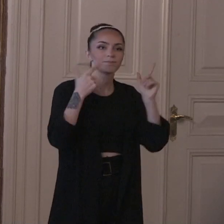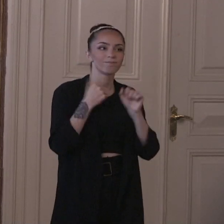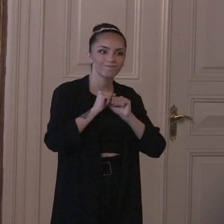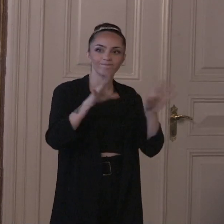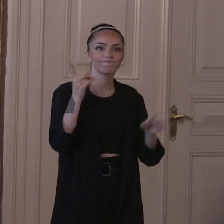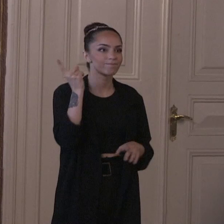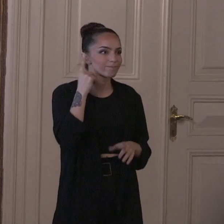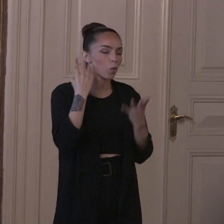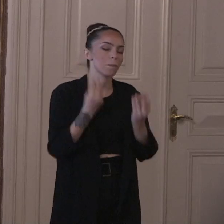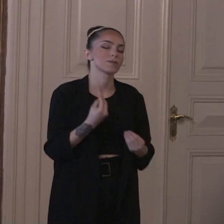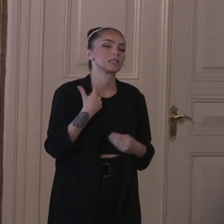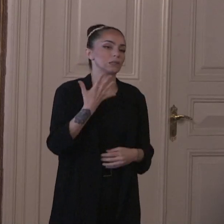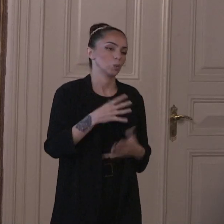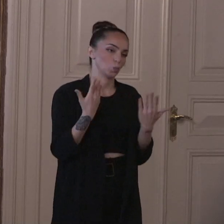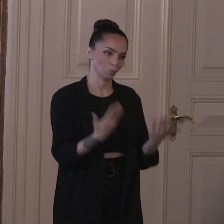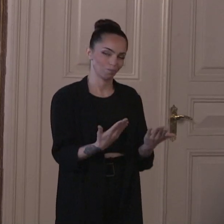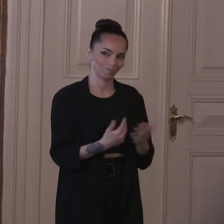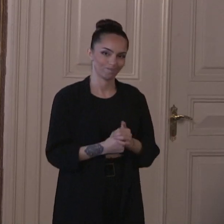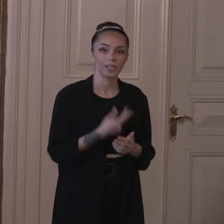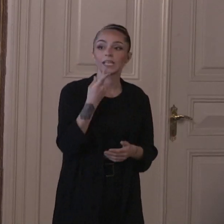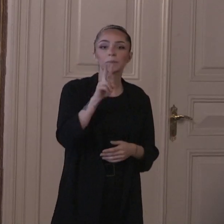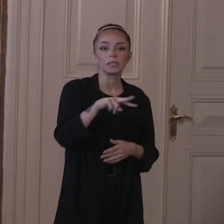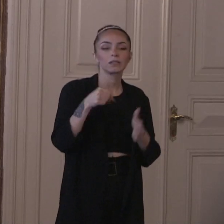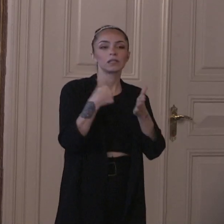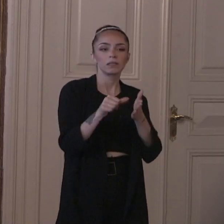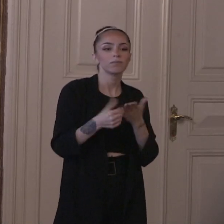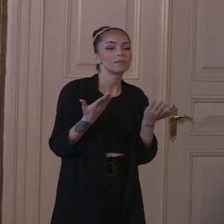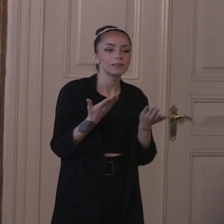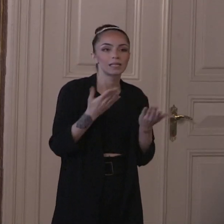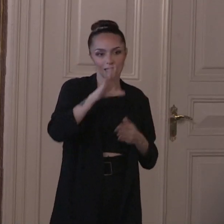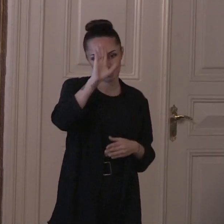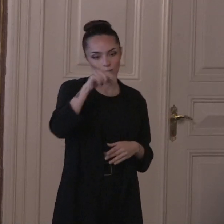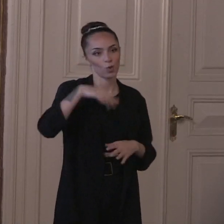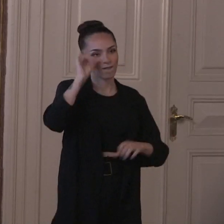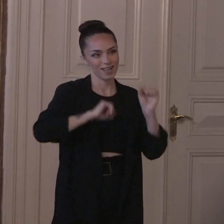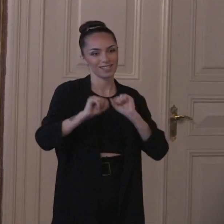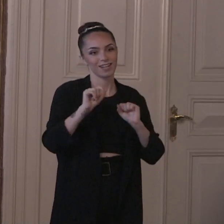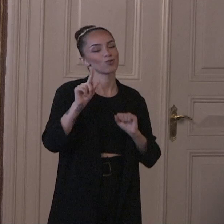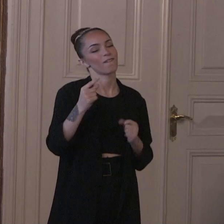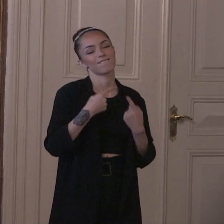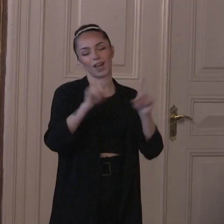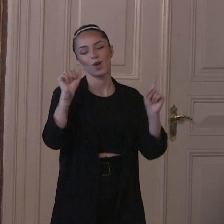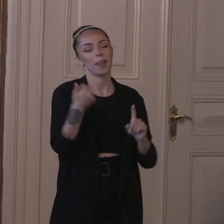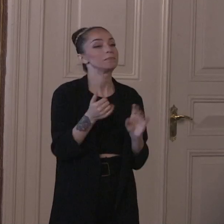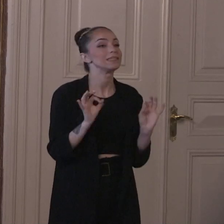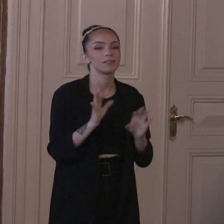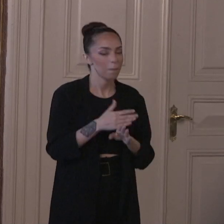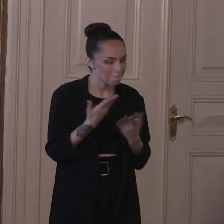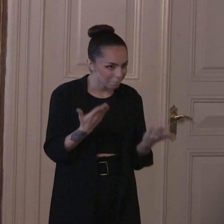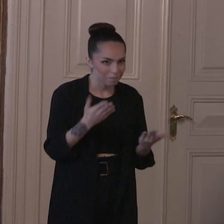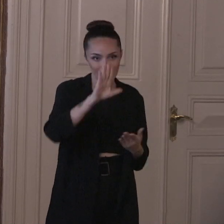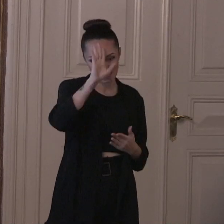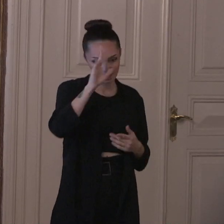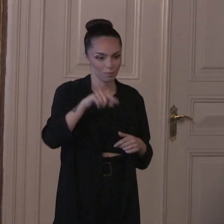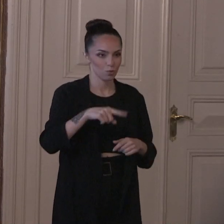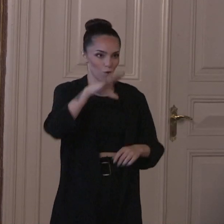amaçlıyoruz. 2022 yılı İstanbul Üniversitesi için farklı bir anlam taşıyor. Bu yıl İstanbul Üniversitesi Engelliler